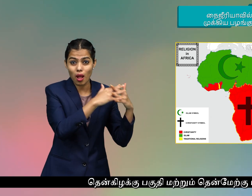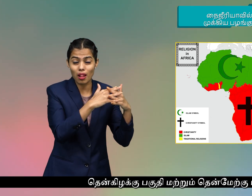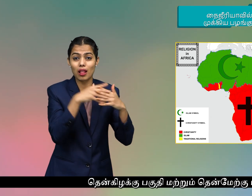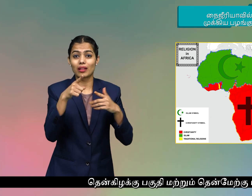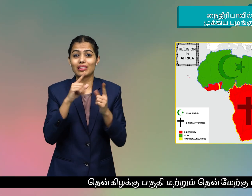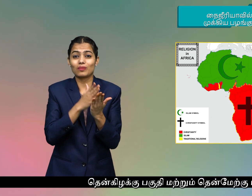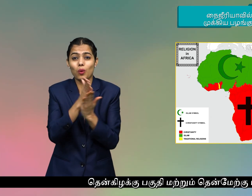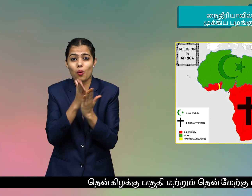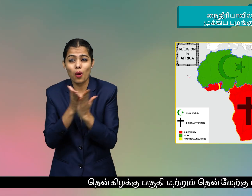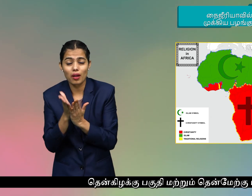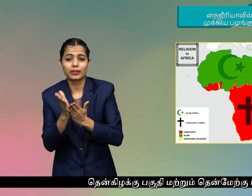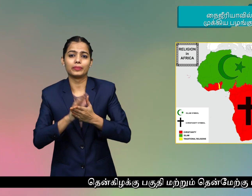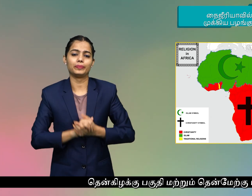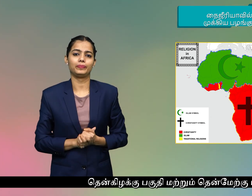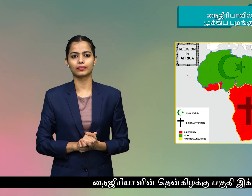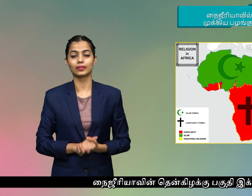பகுதி.